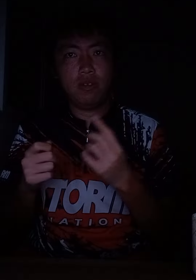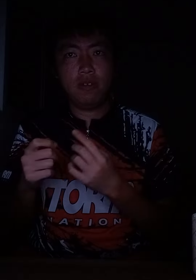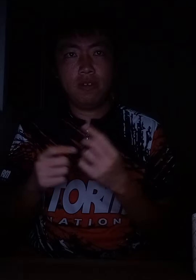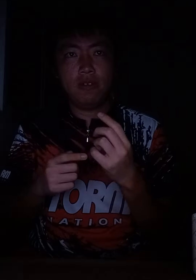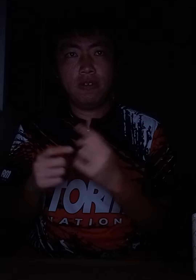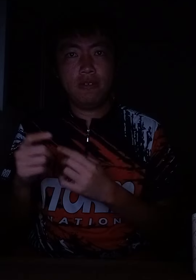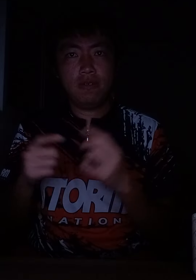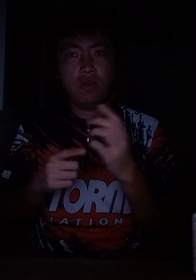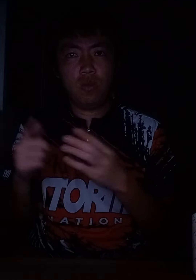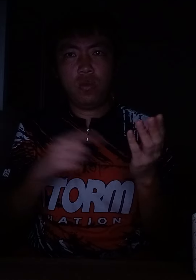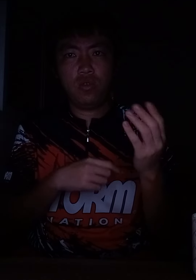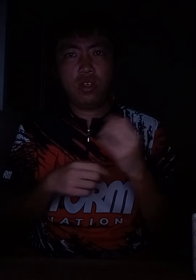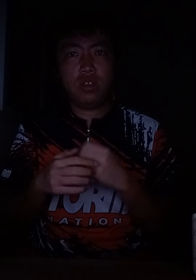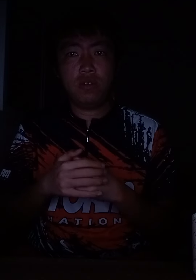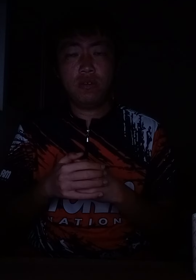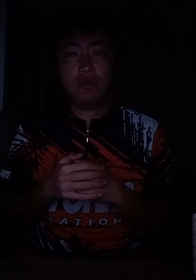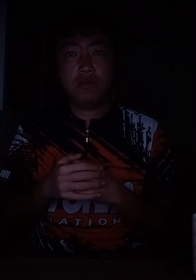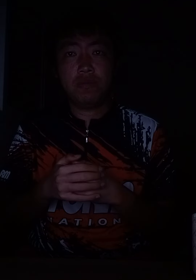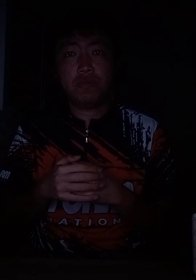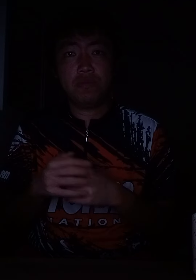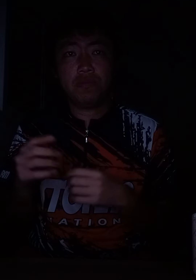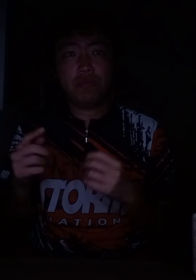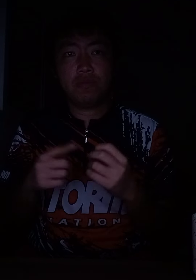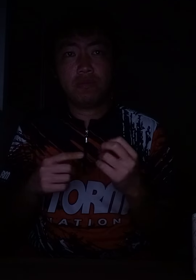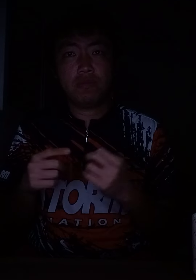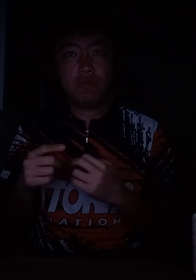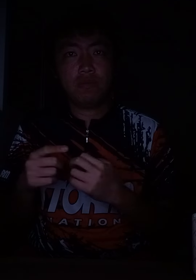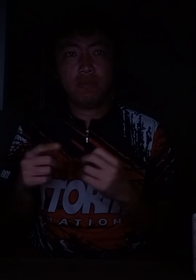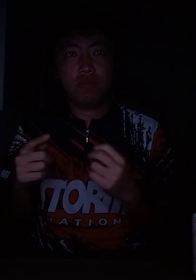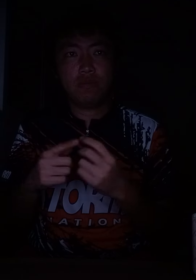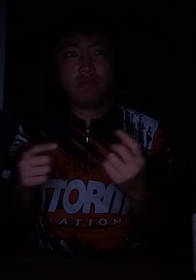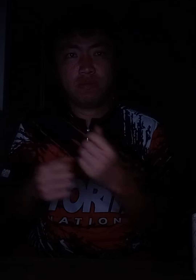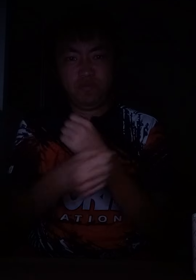안으로 도주했습니다. 이후 이곳 승강장에서 현행범으로 체포됐습니다.